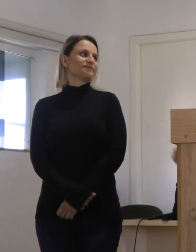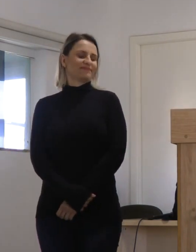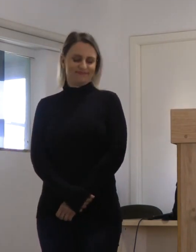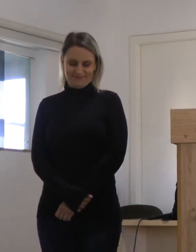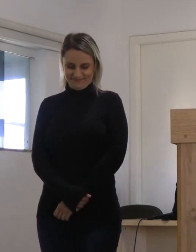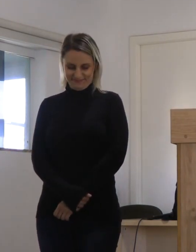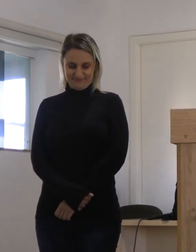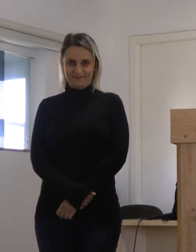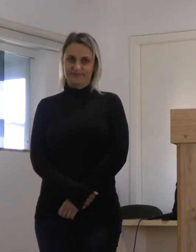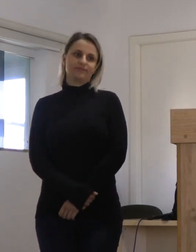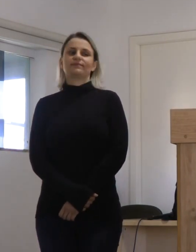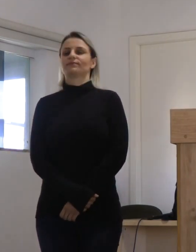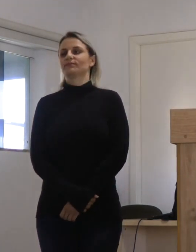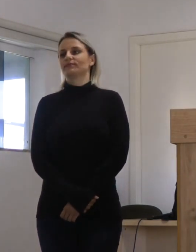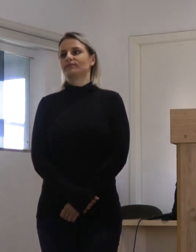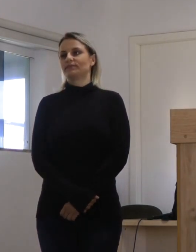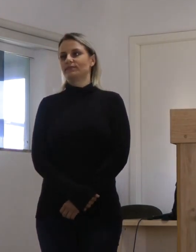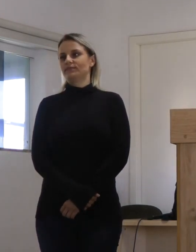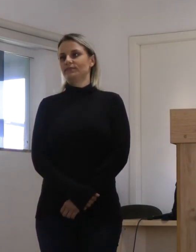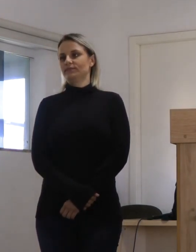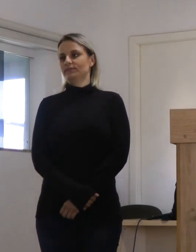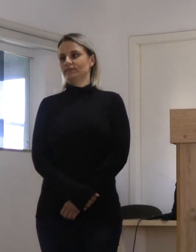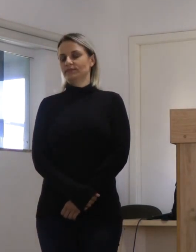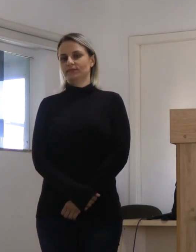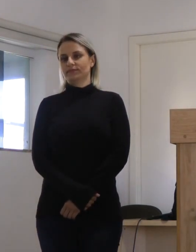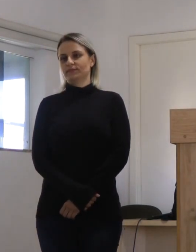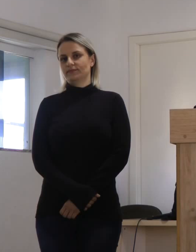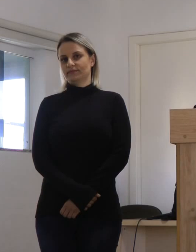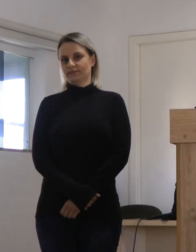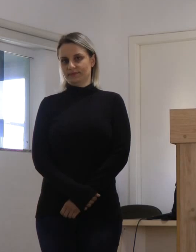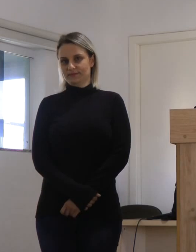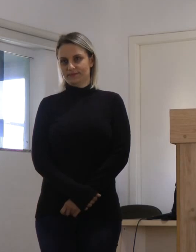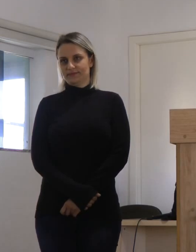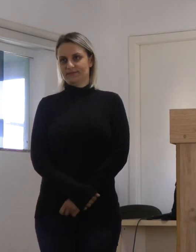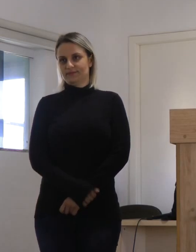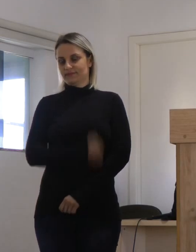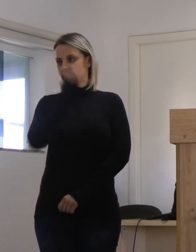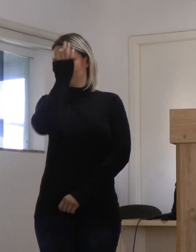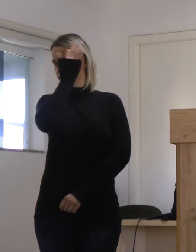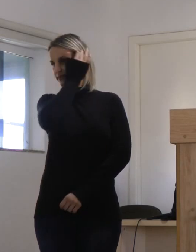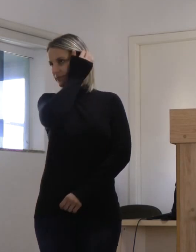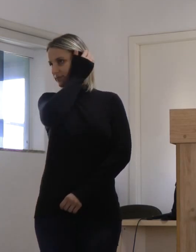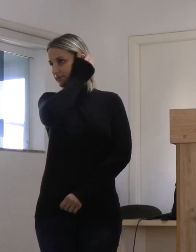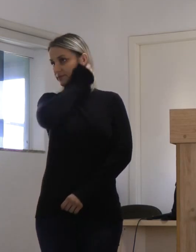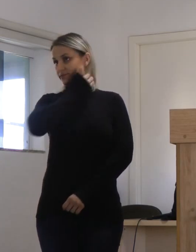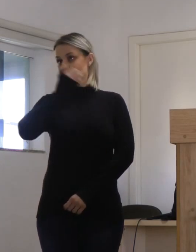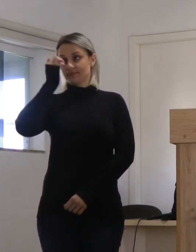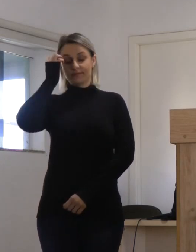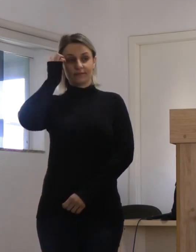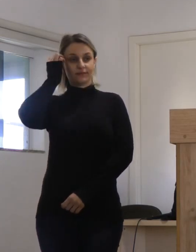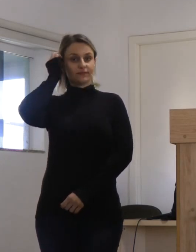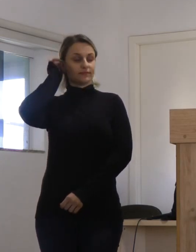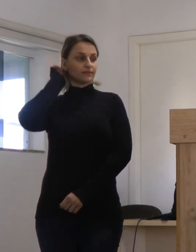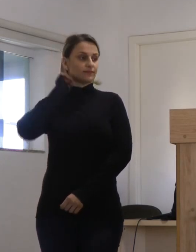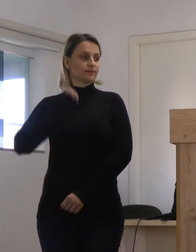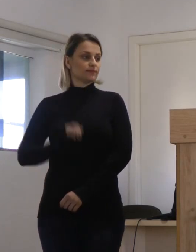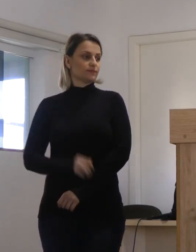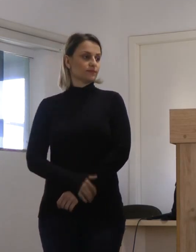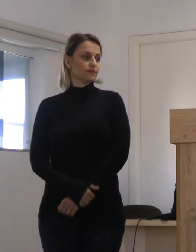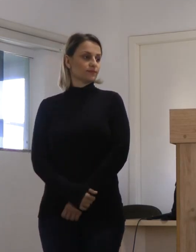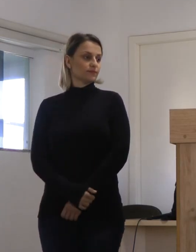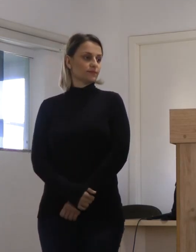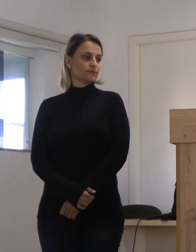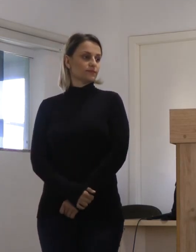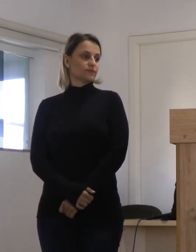Lopes, que ela vai fazer a tradução para Libras, para a linguagem de Libras. Nós vamos estar